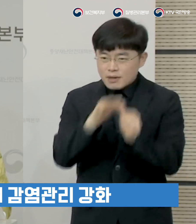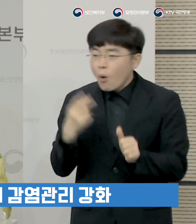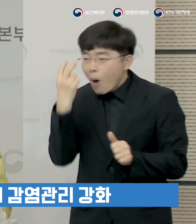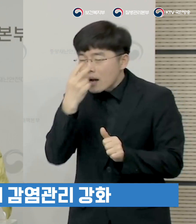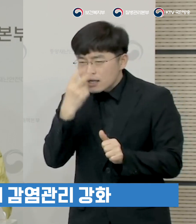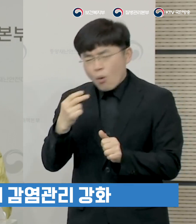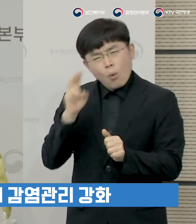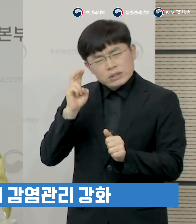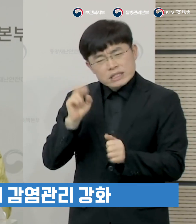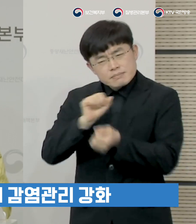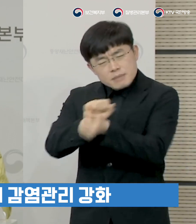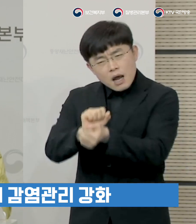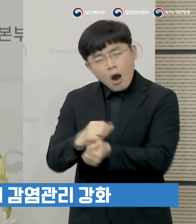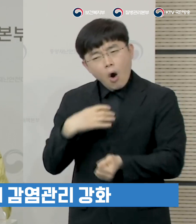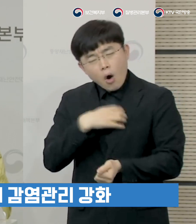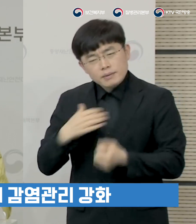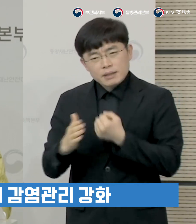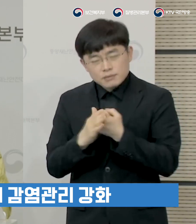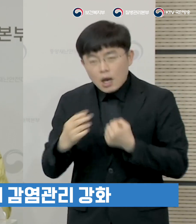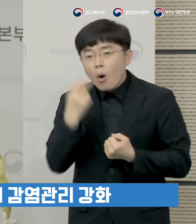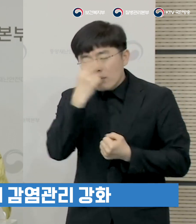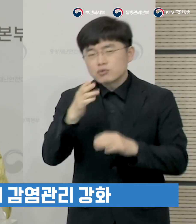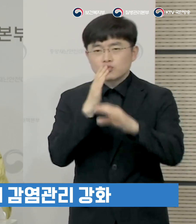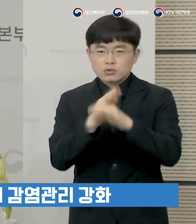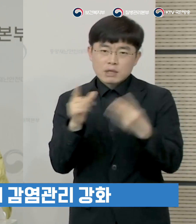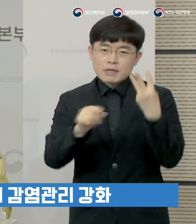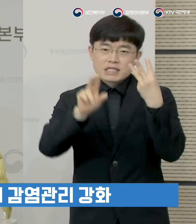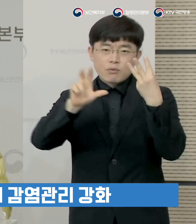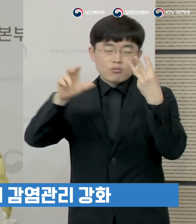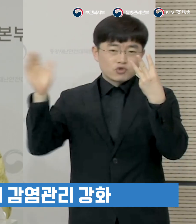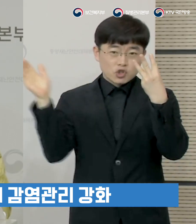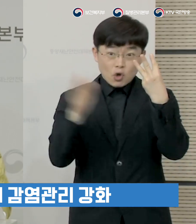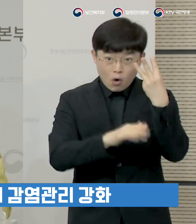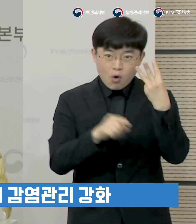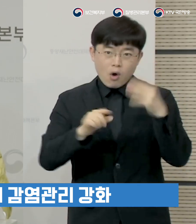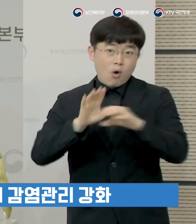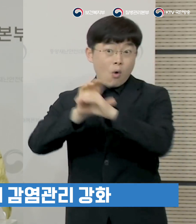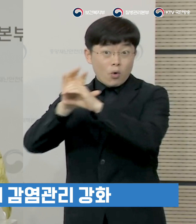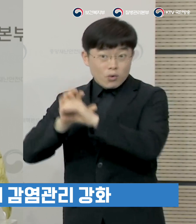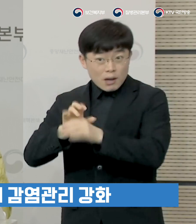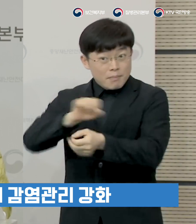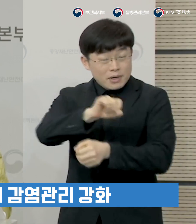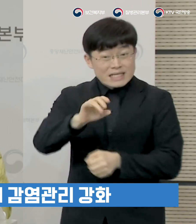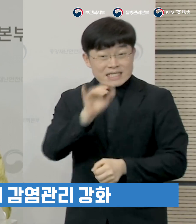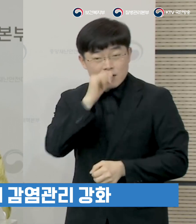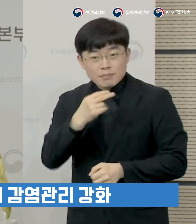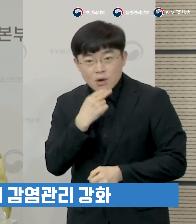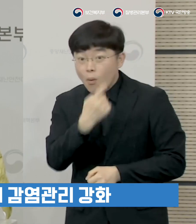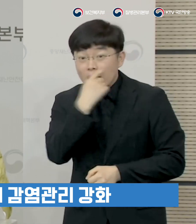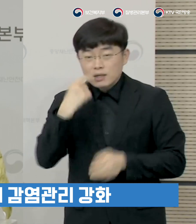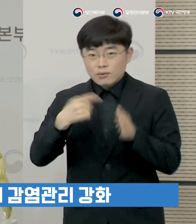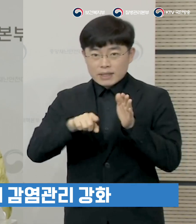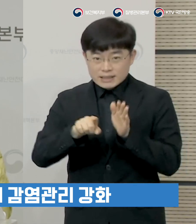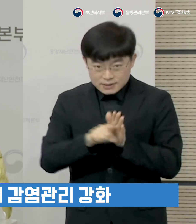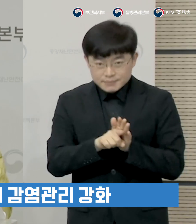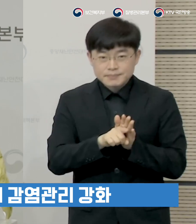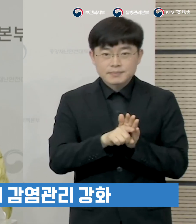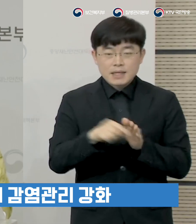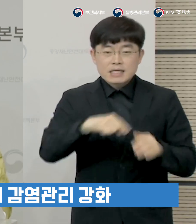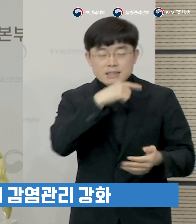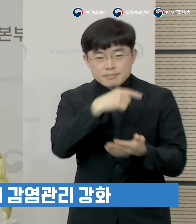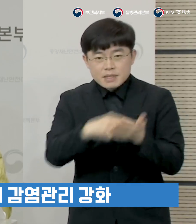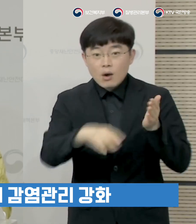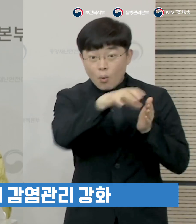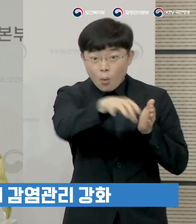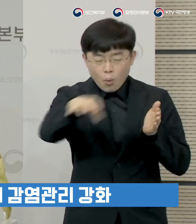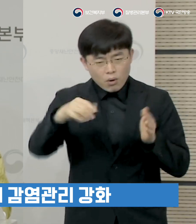강화하고 있습니다. 3월 25일부터 본인뿐 아니라 동거인도 코로나19 지역 전파, 국가, 지역 및 특별 재난 지역을